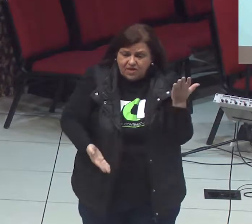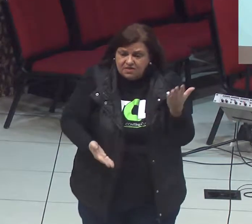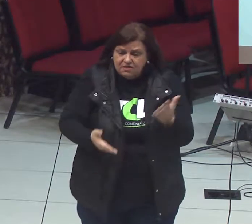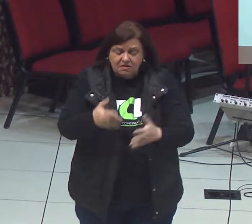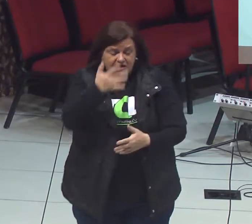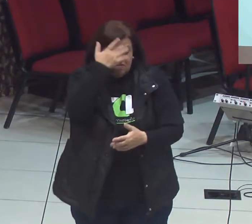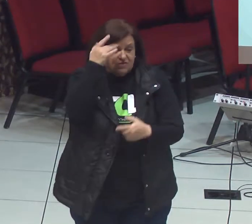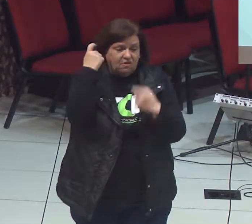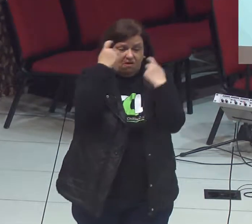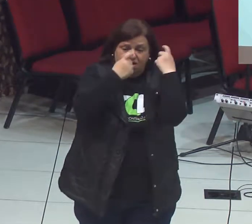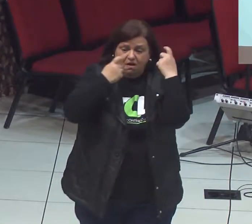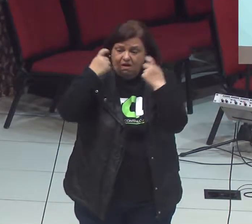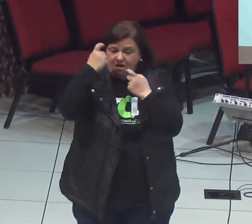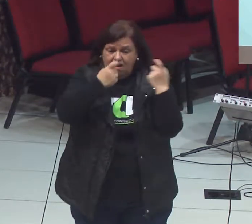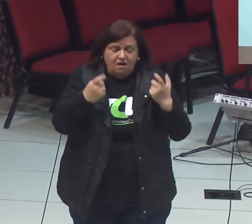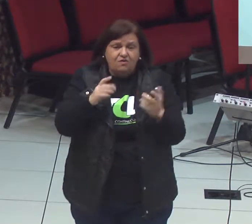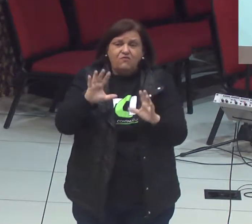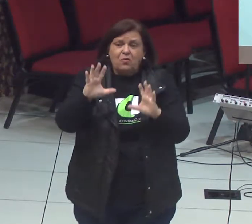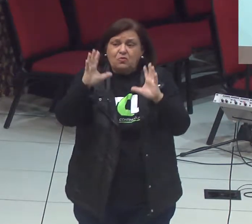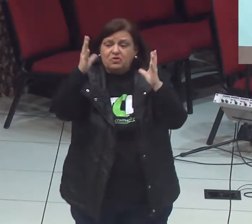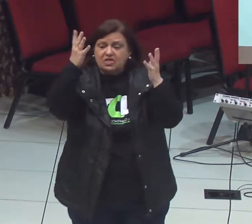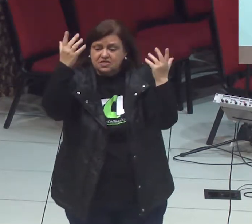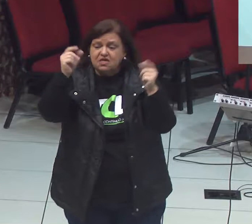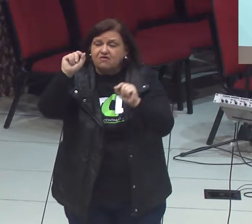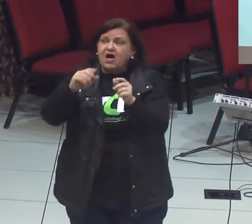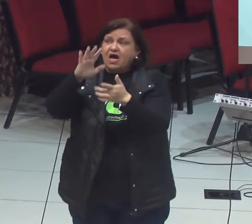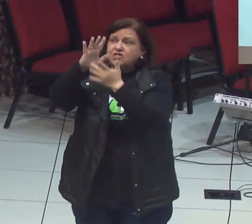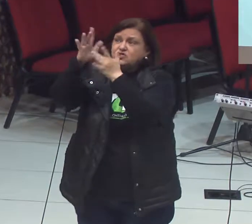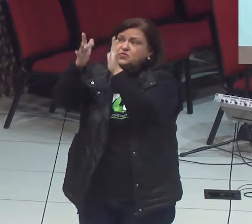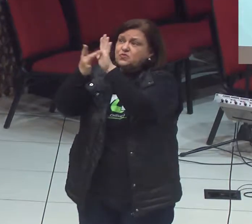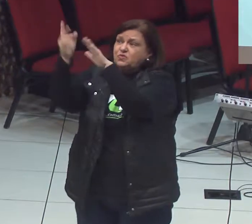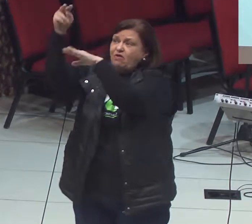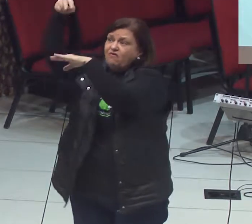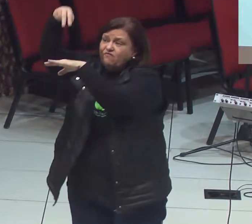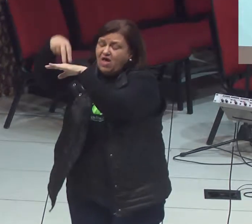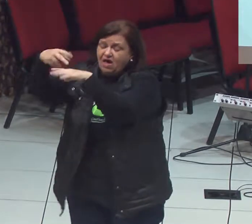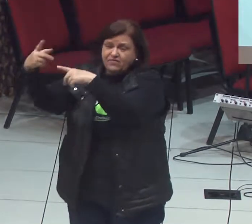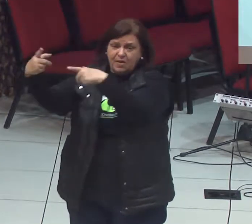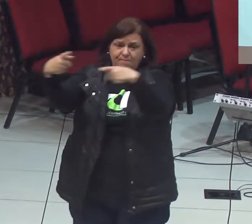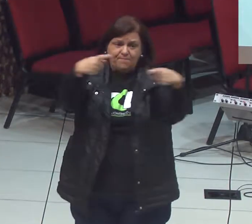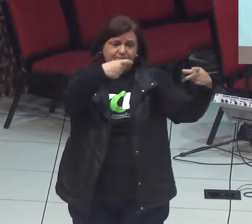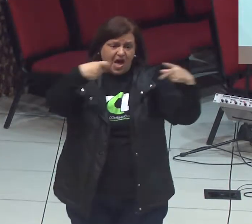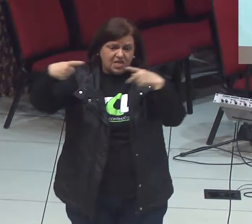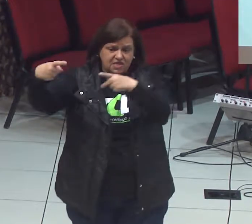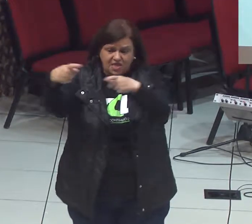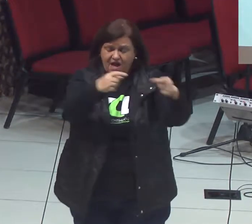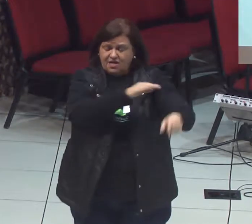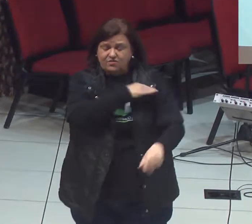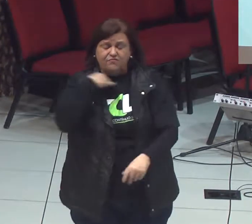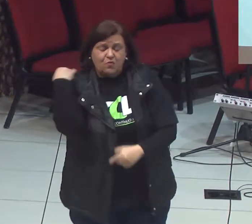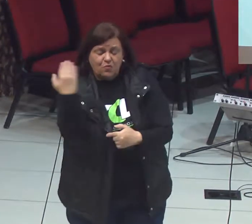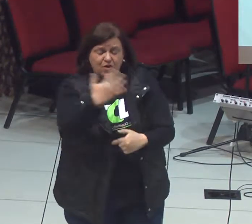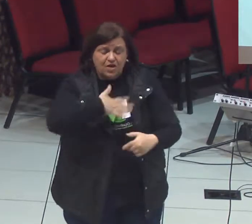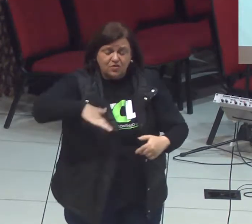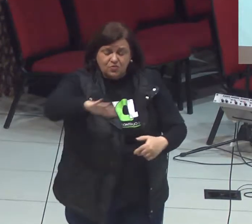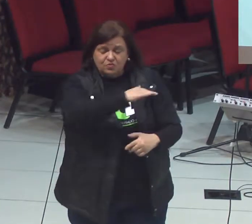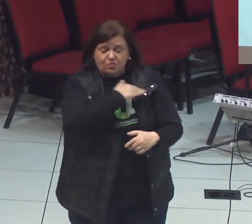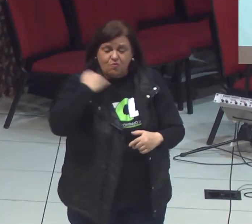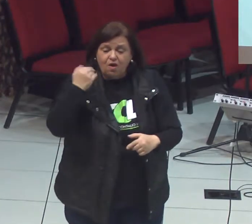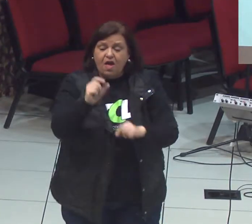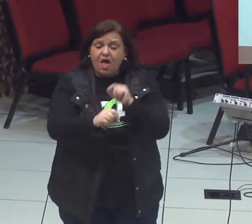arrumando as malas, subindo os montes, desesperados, enfim. E Paulo é levado a chamar a atenção desses